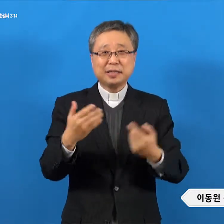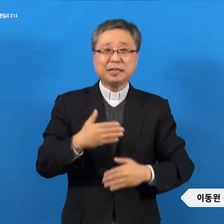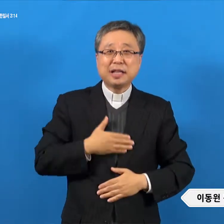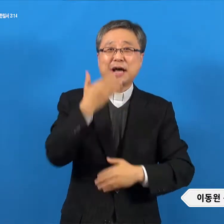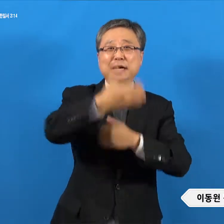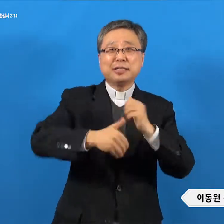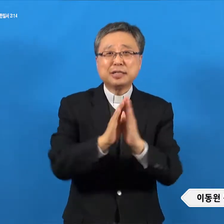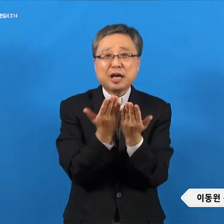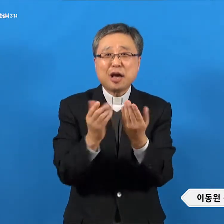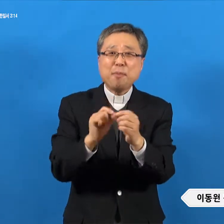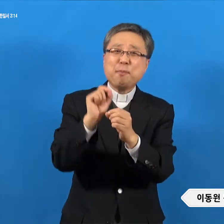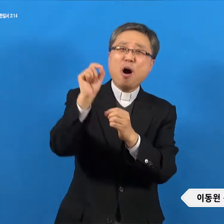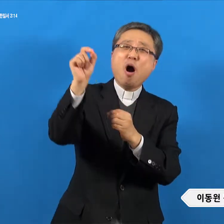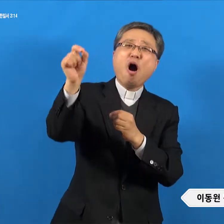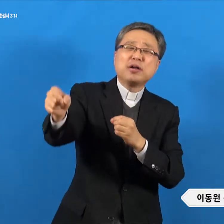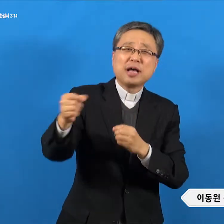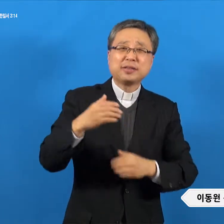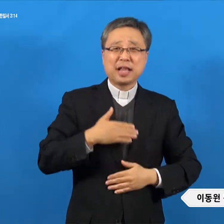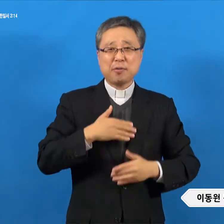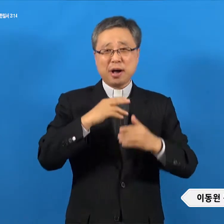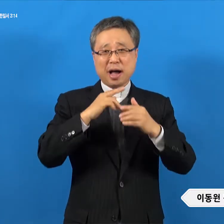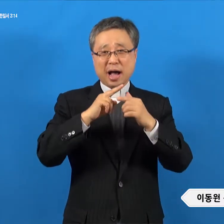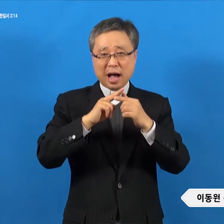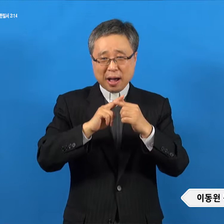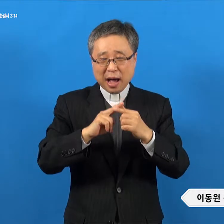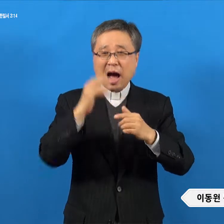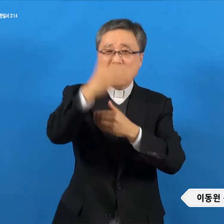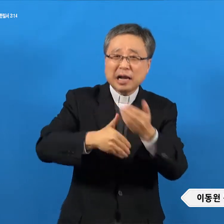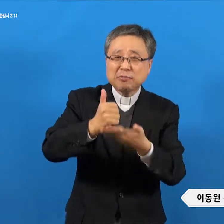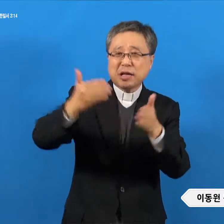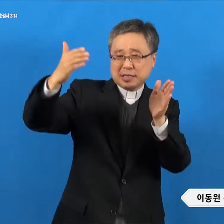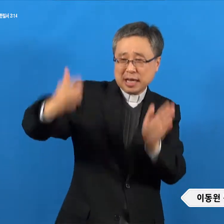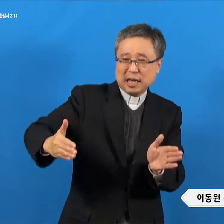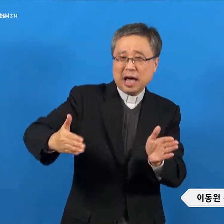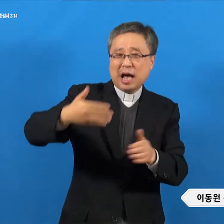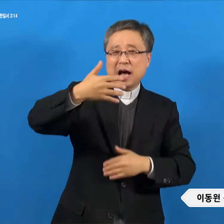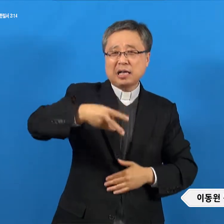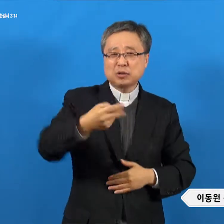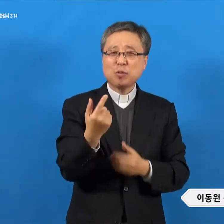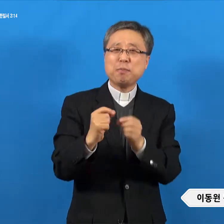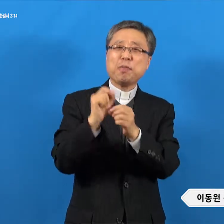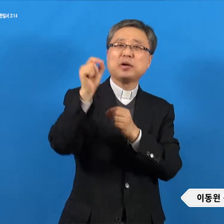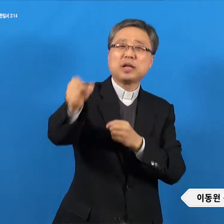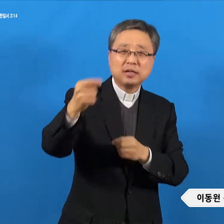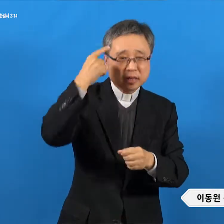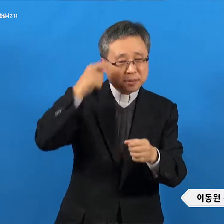내가 성경에서 멀다. 나와 하나님 사이의 거리가 아직도 멀다는 것을 의미하는 것입니다.